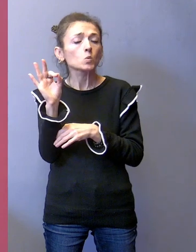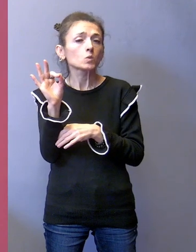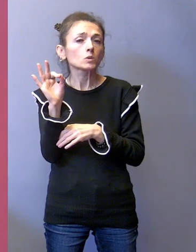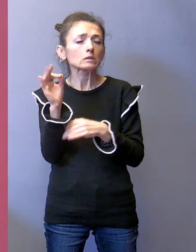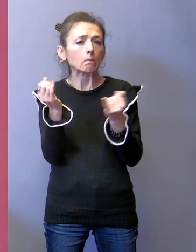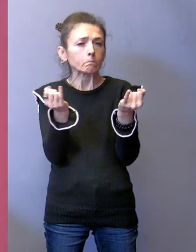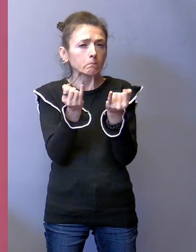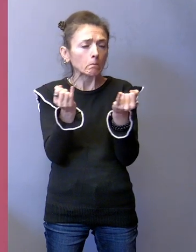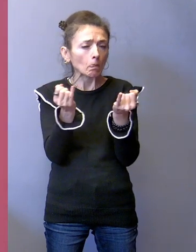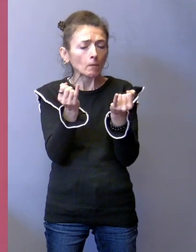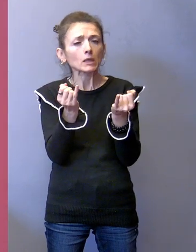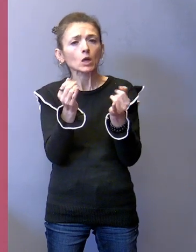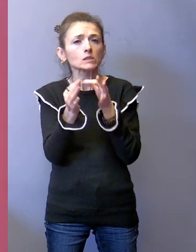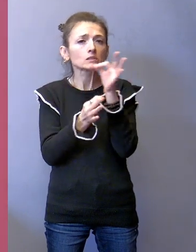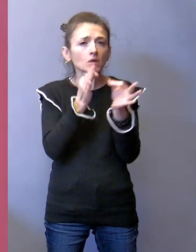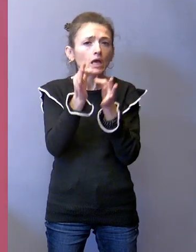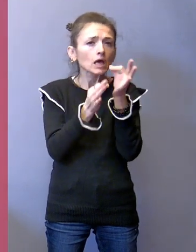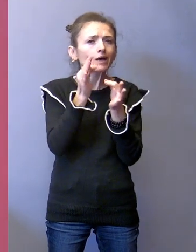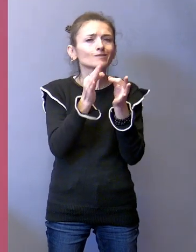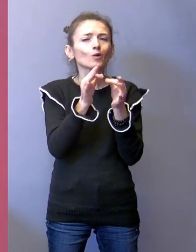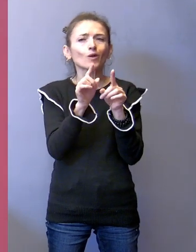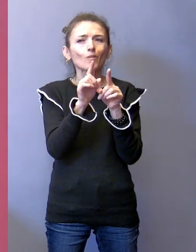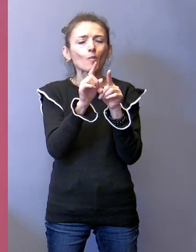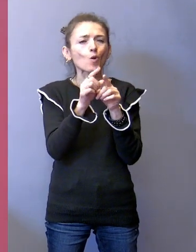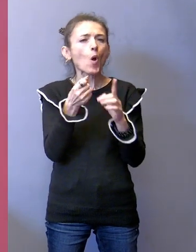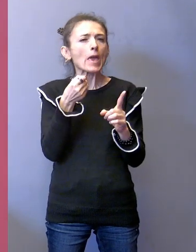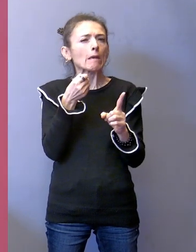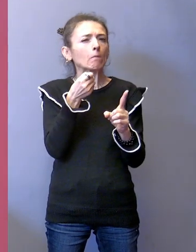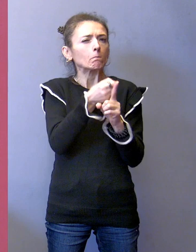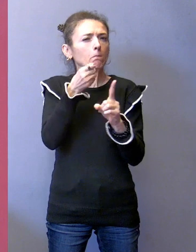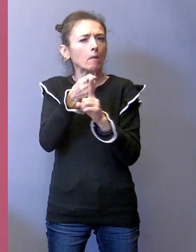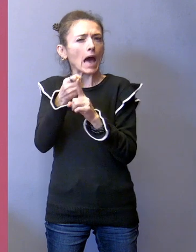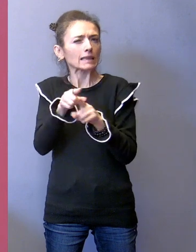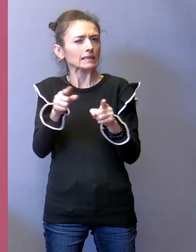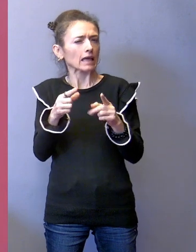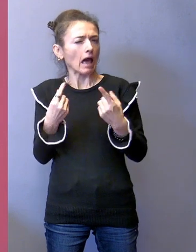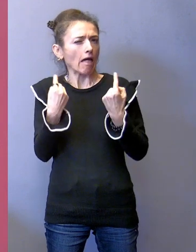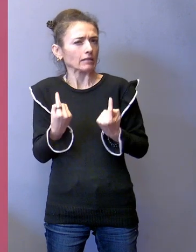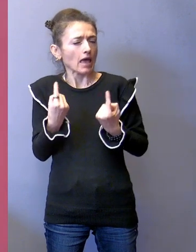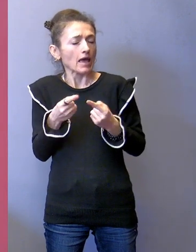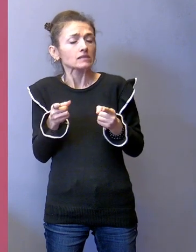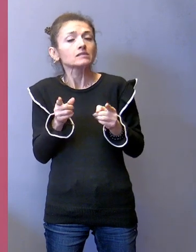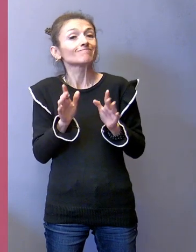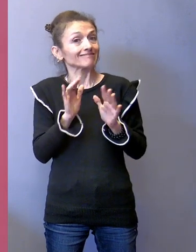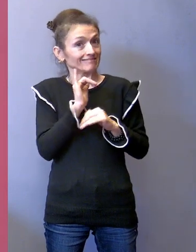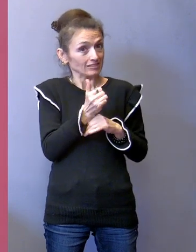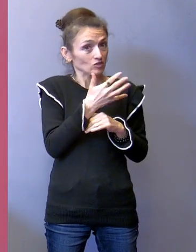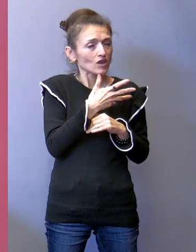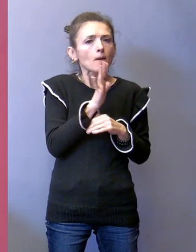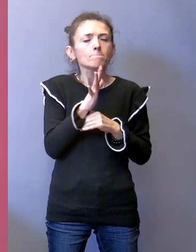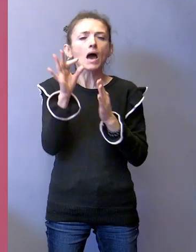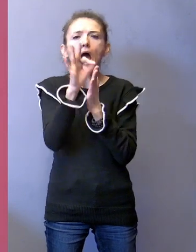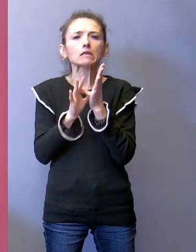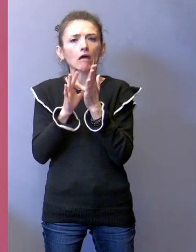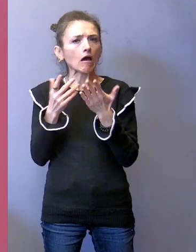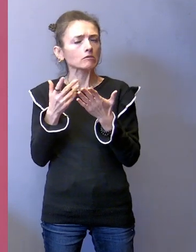circa gli impatti tesi e però altresì vero che non ci sono dati effettivi cioè si dice